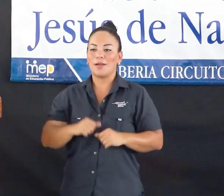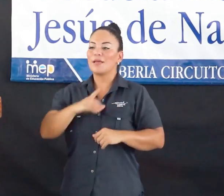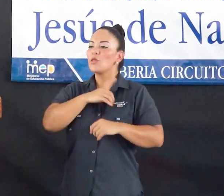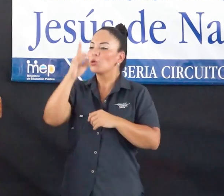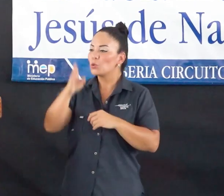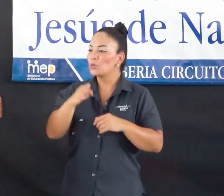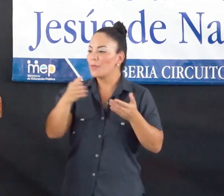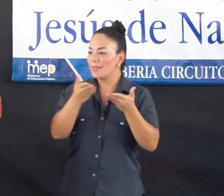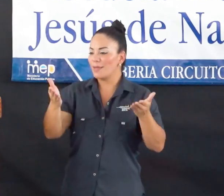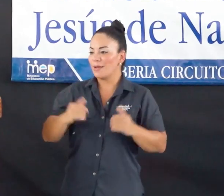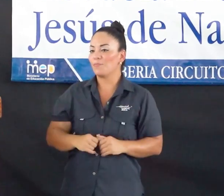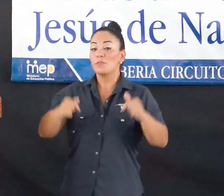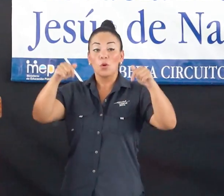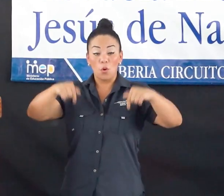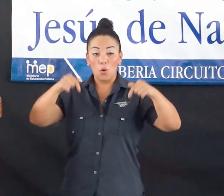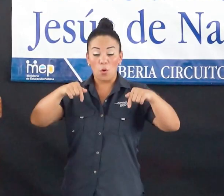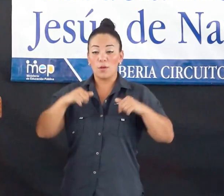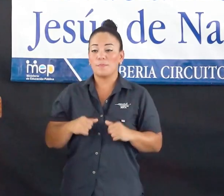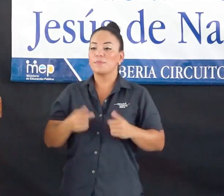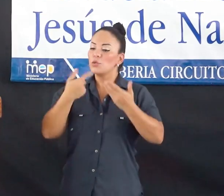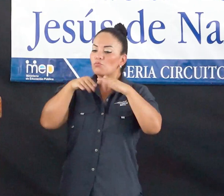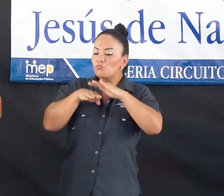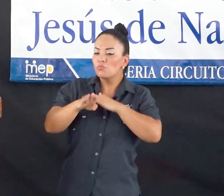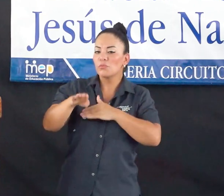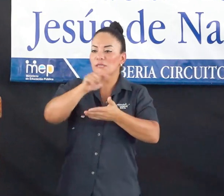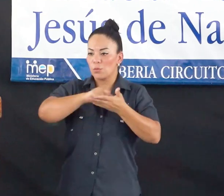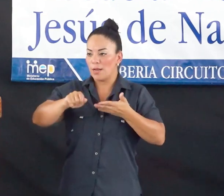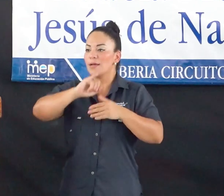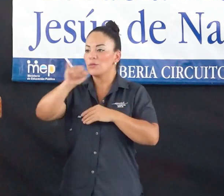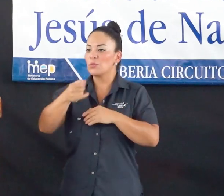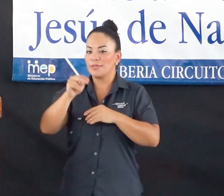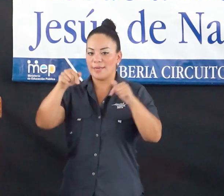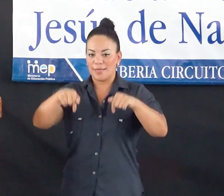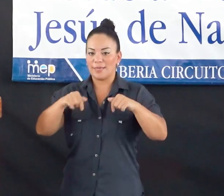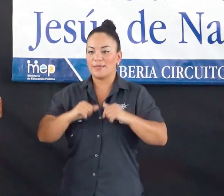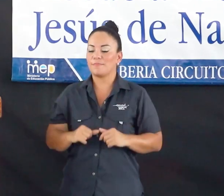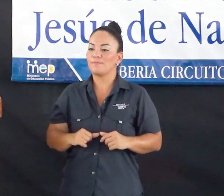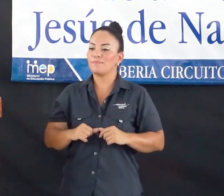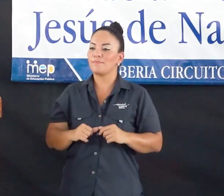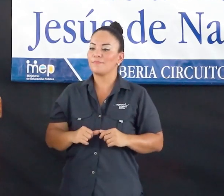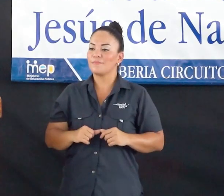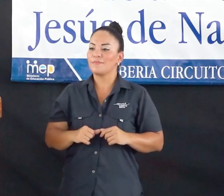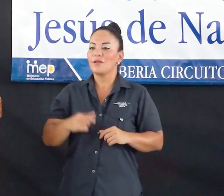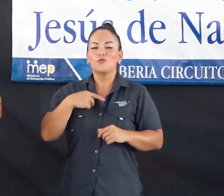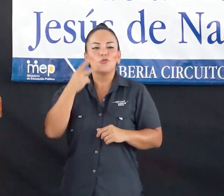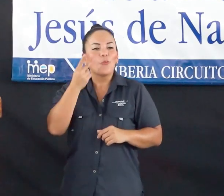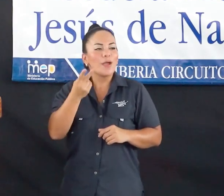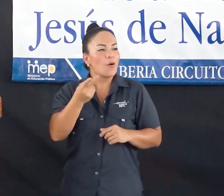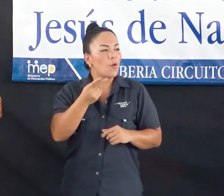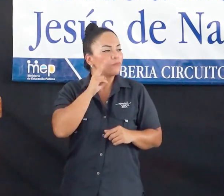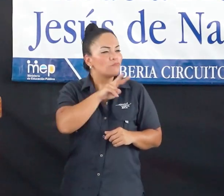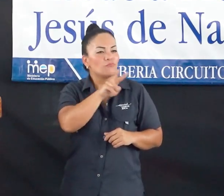bendiga. Hoy, al entrar a la escuela Jesús de Nazaret, al ver sus nuevas